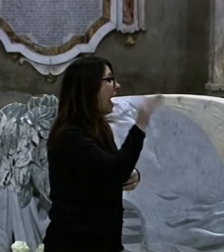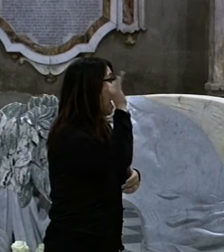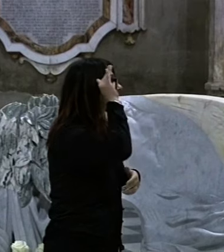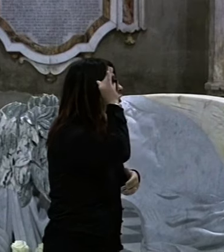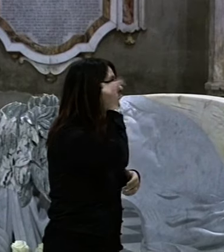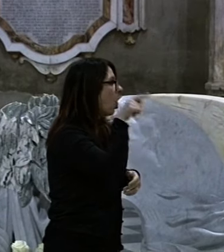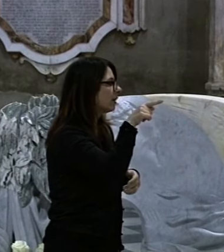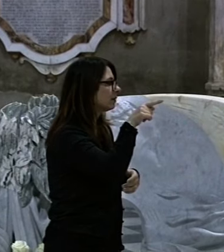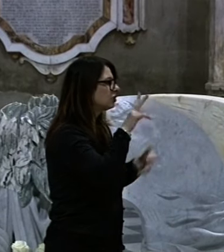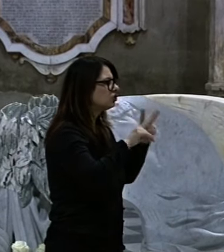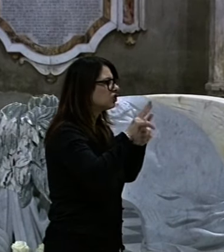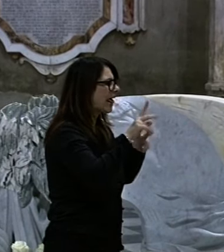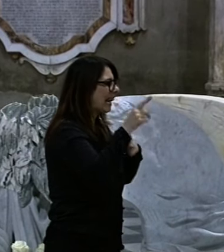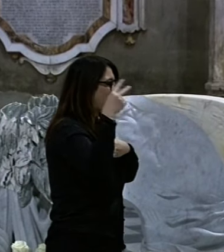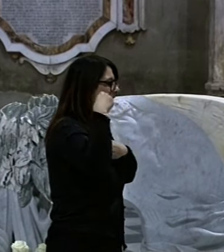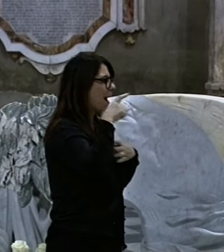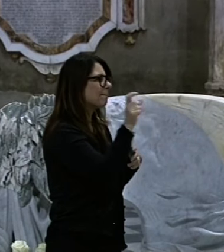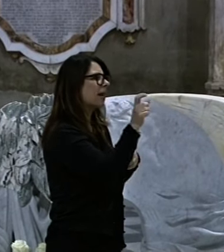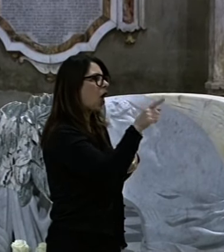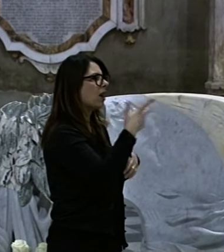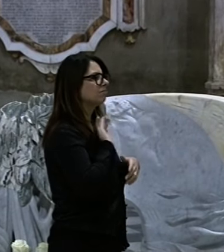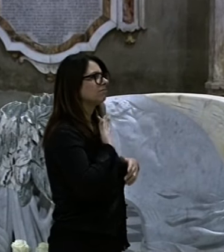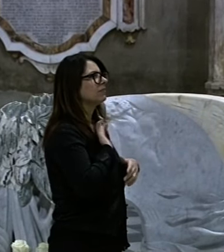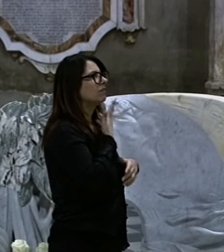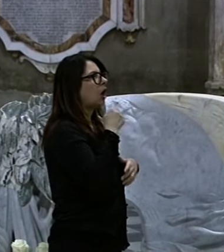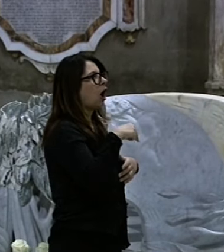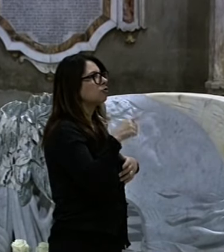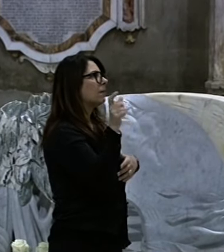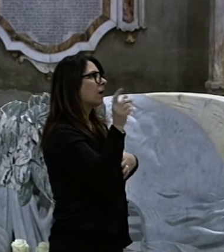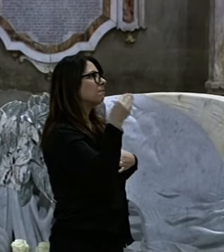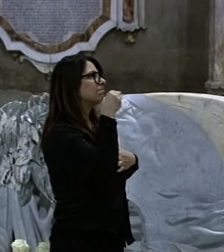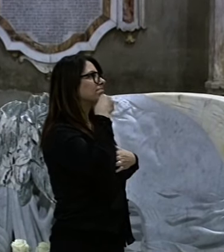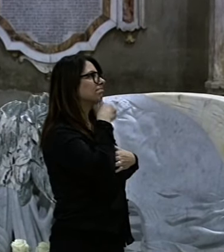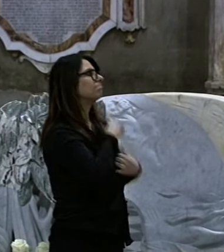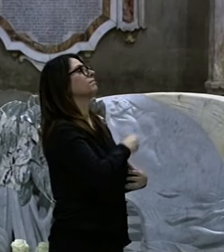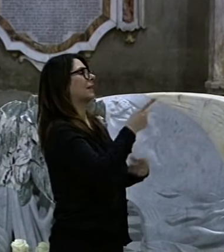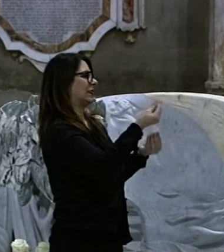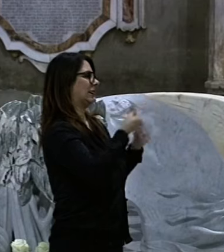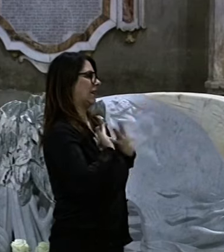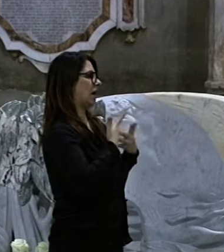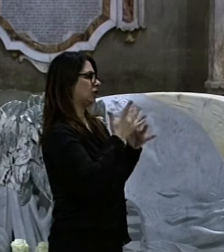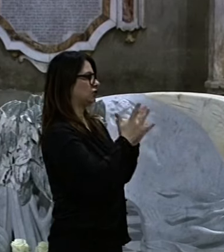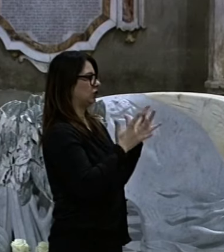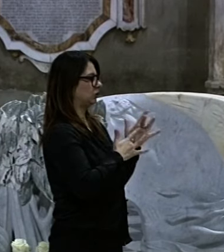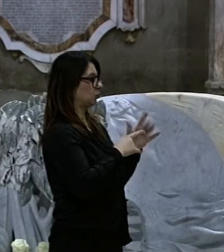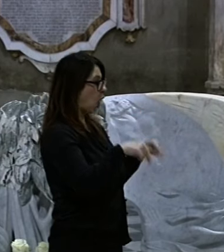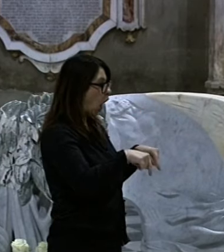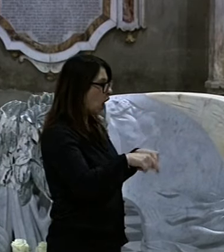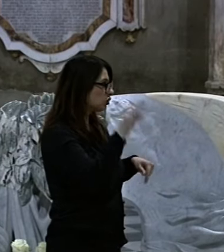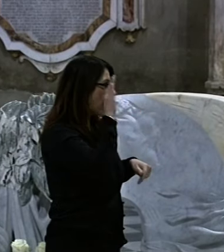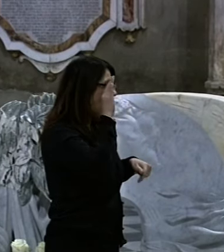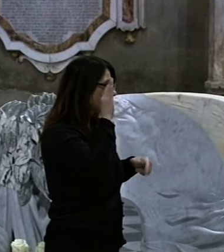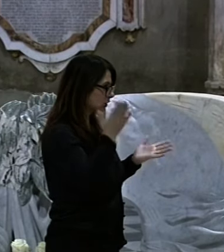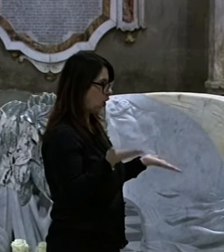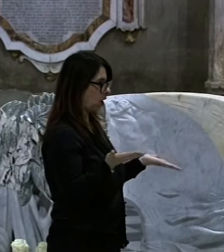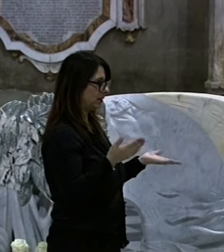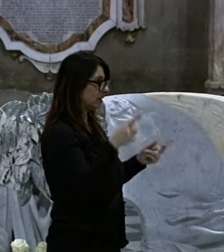Ascoltala, lasciala entrare nel tuo cuore, nella tua vita. E potremo davvero incontrare